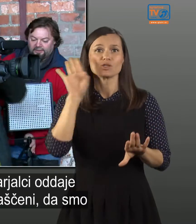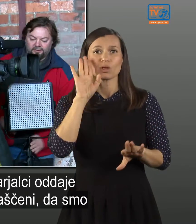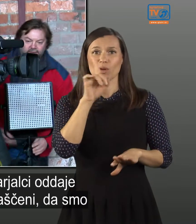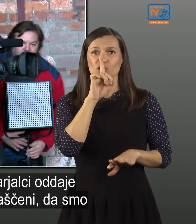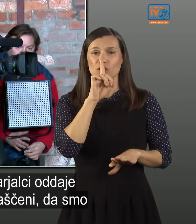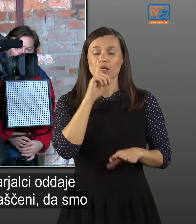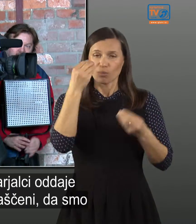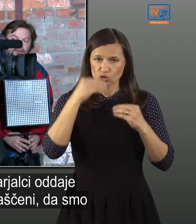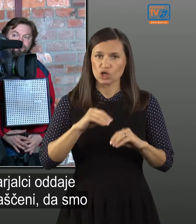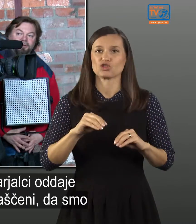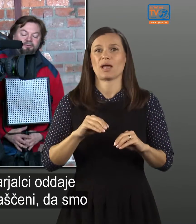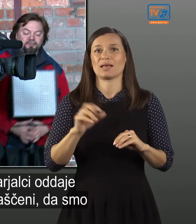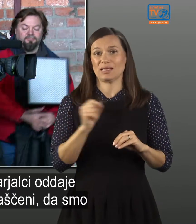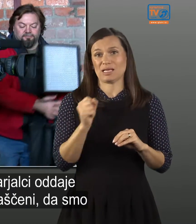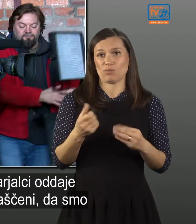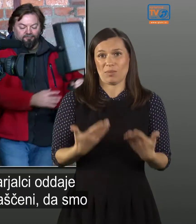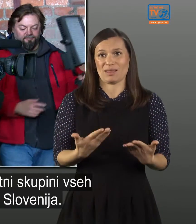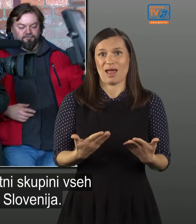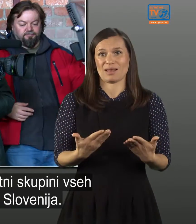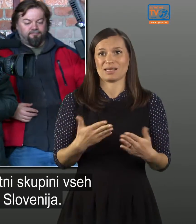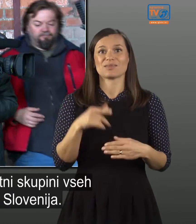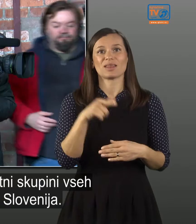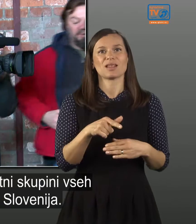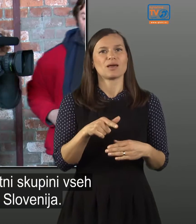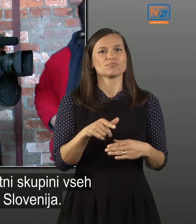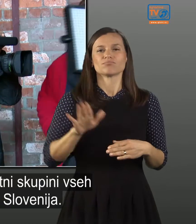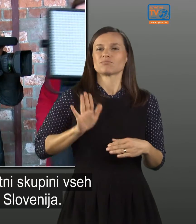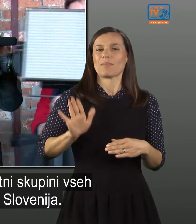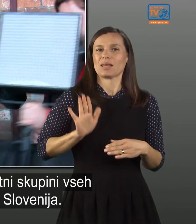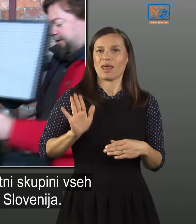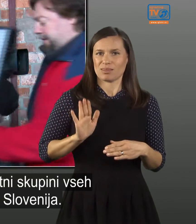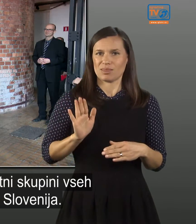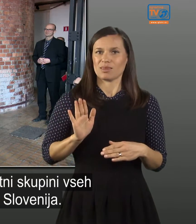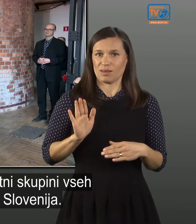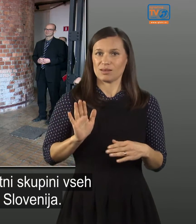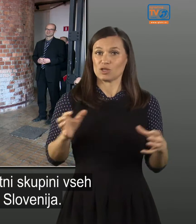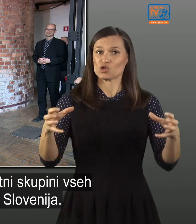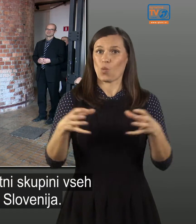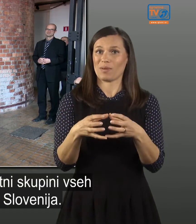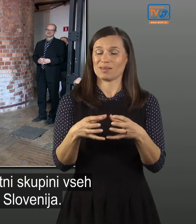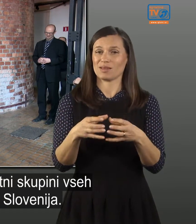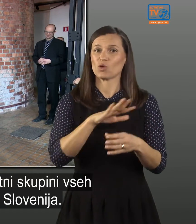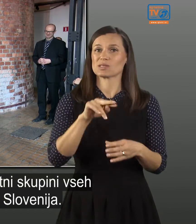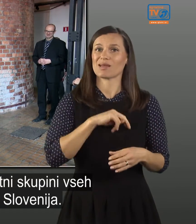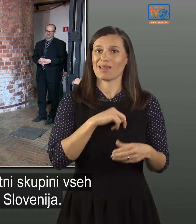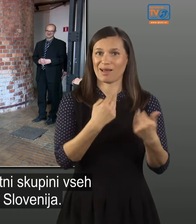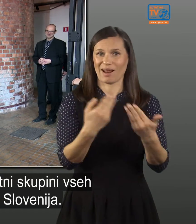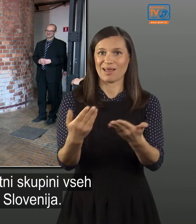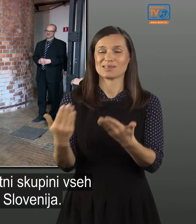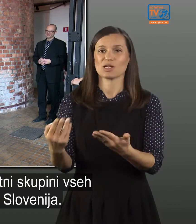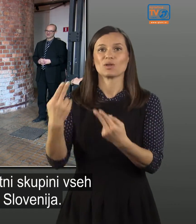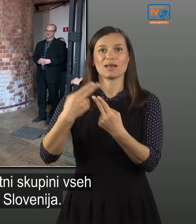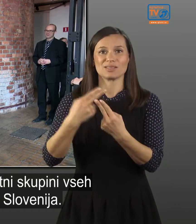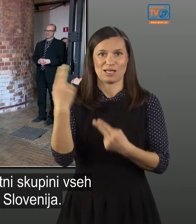Prisluhnimo tišini počaščeni, da smo bili danes v tej eminentni skupini vseh